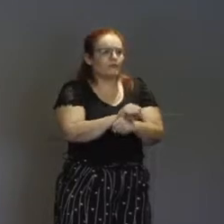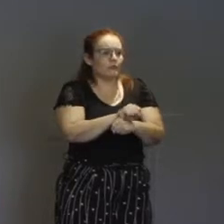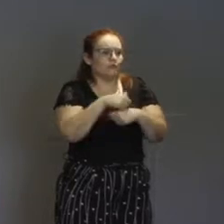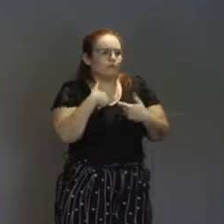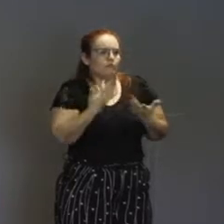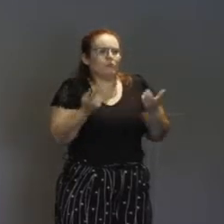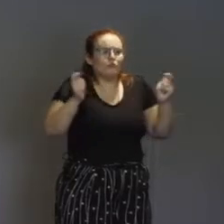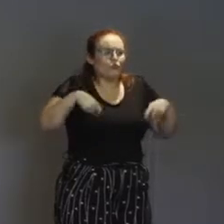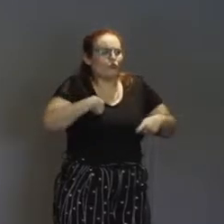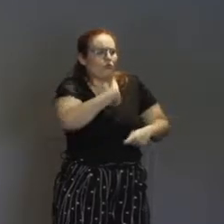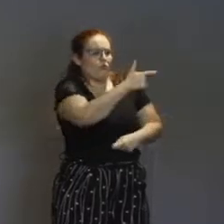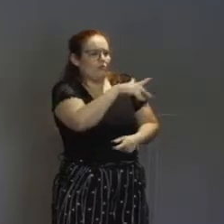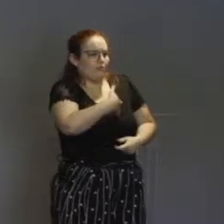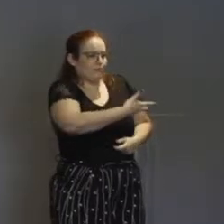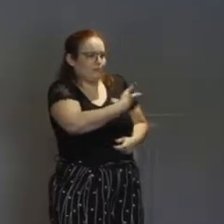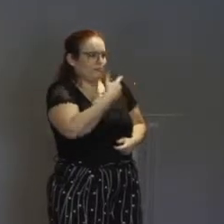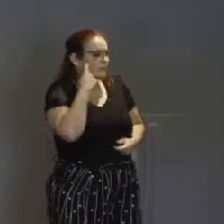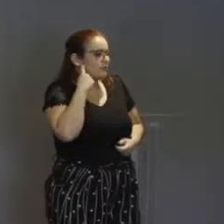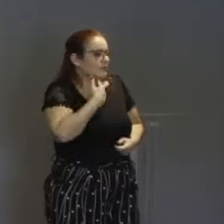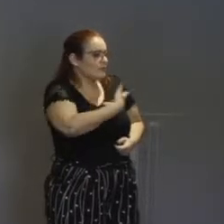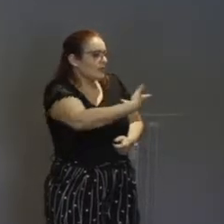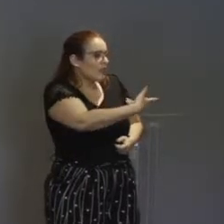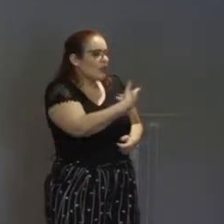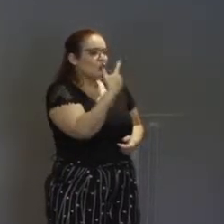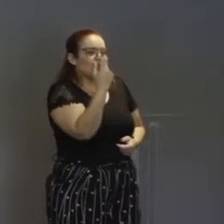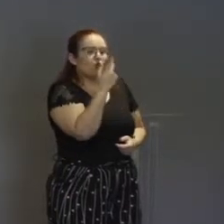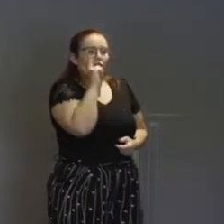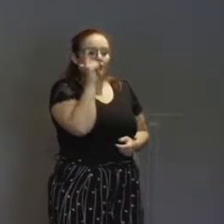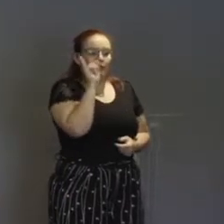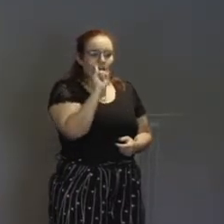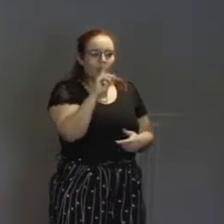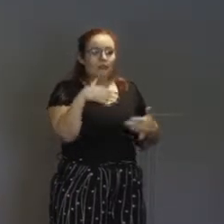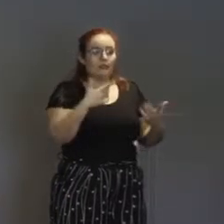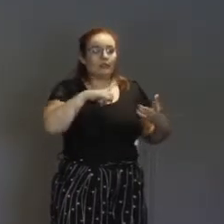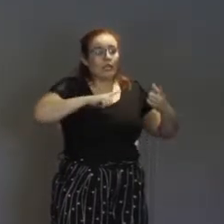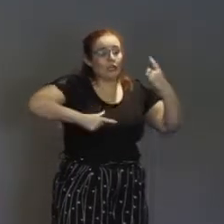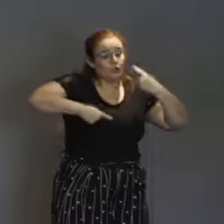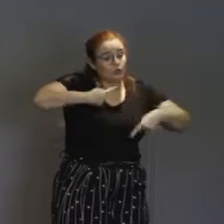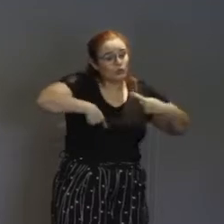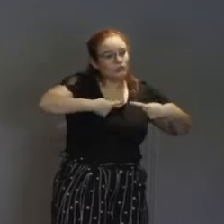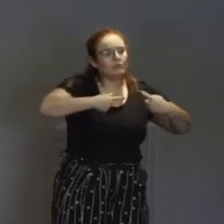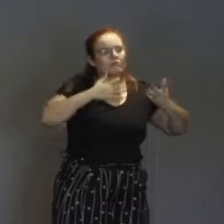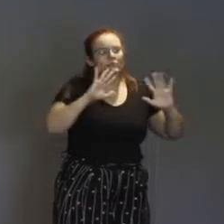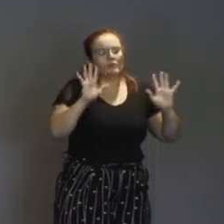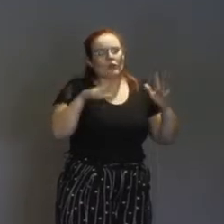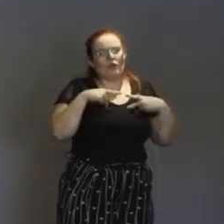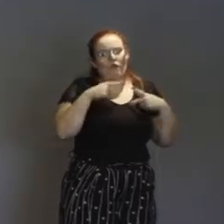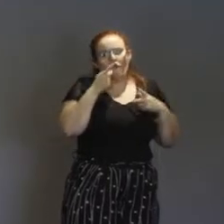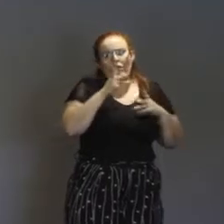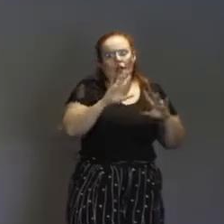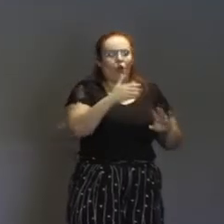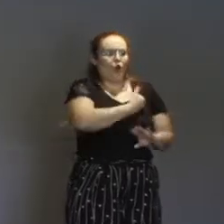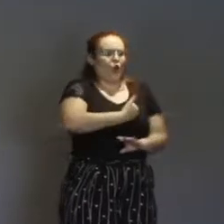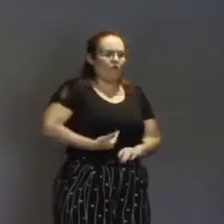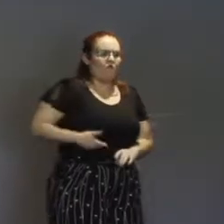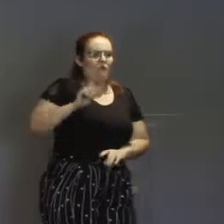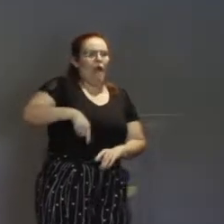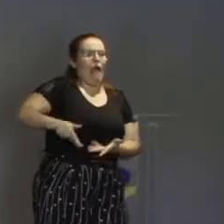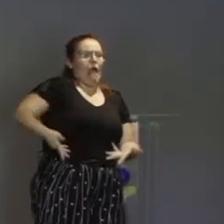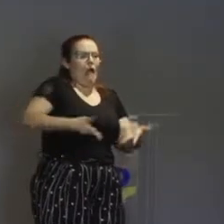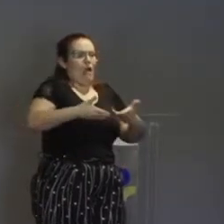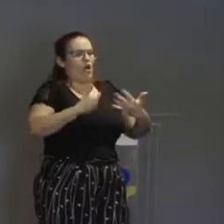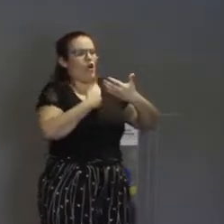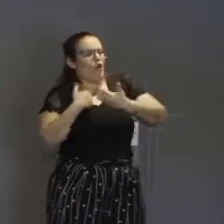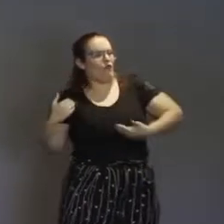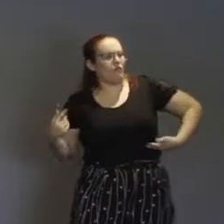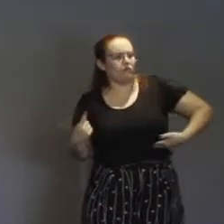tem agilidade para lidar com isso, né? Há toda uma discussão, enfim, nem vou entrar muito no mérito de se o governo é impulsionador ou se o